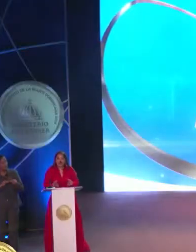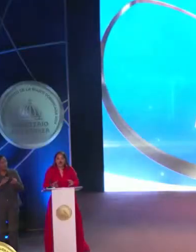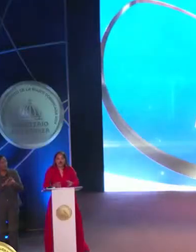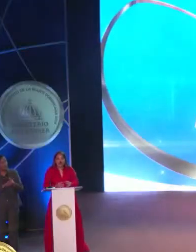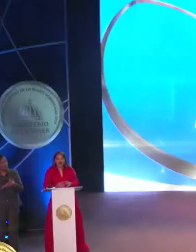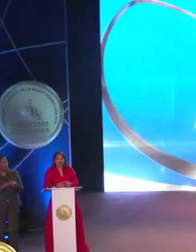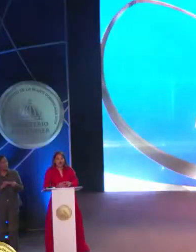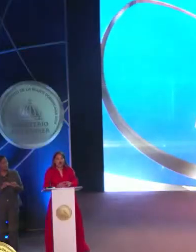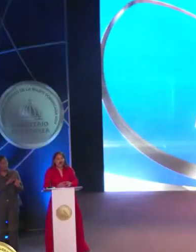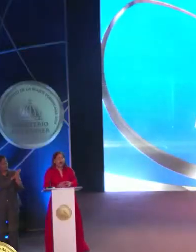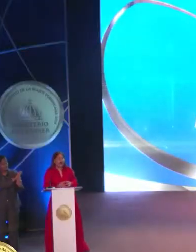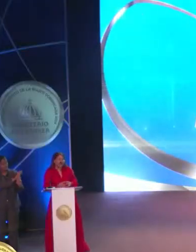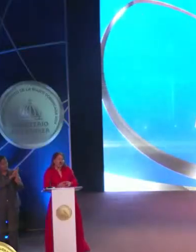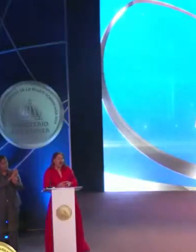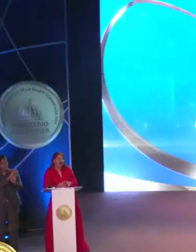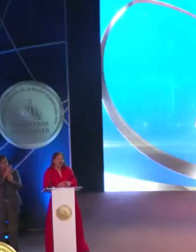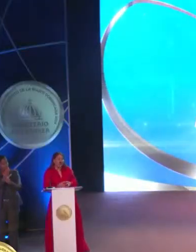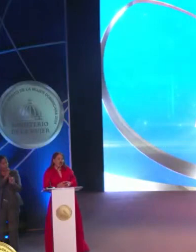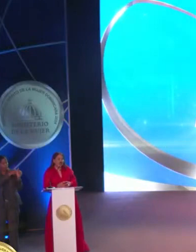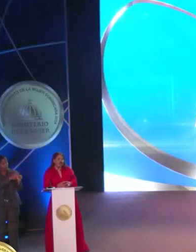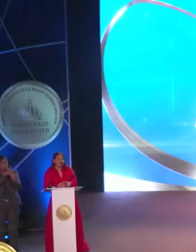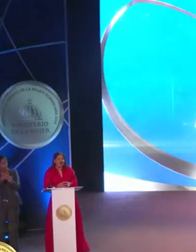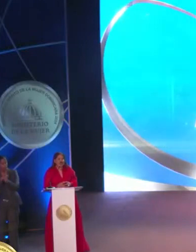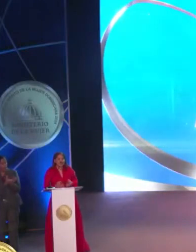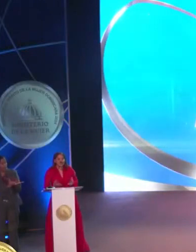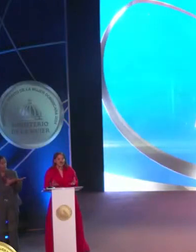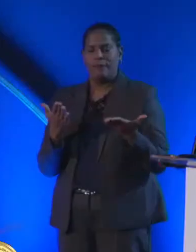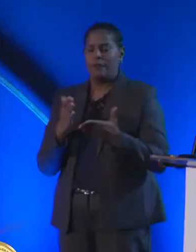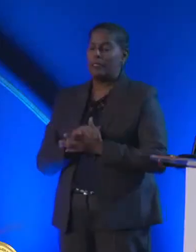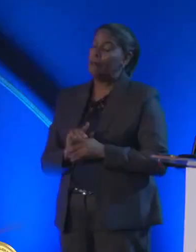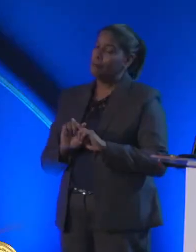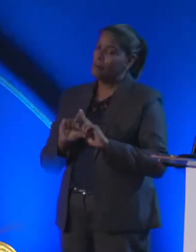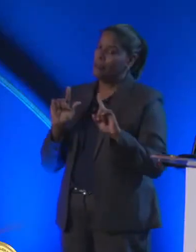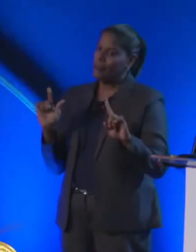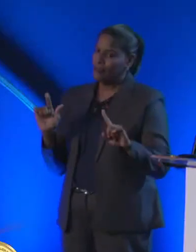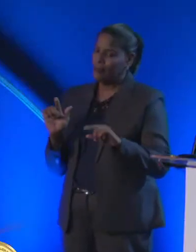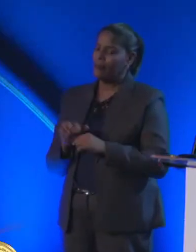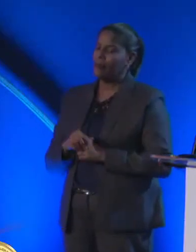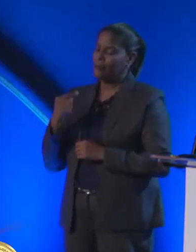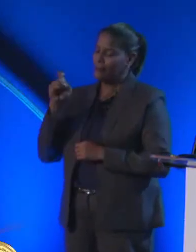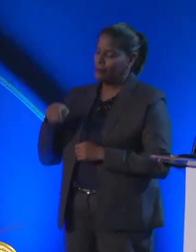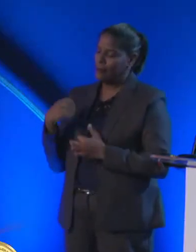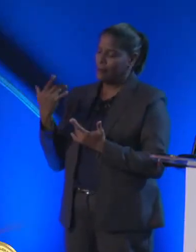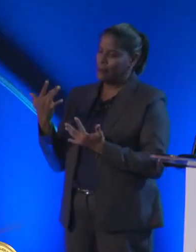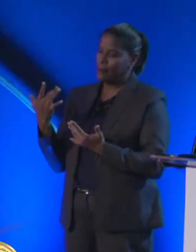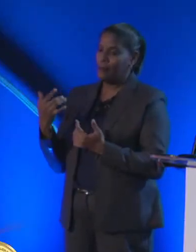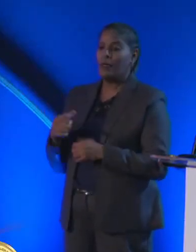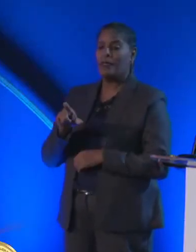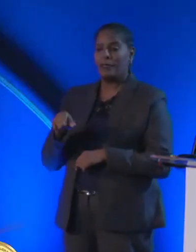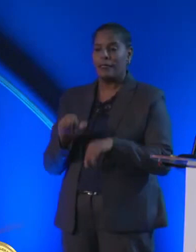de manera particular a cada una de ustedes sin embargo debo esperar que el